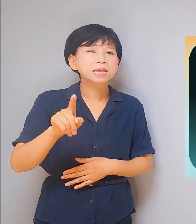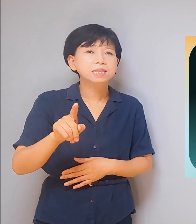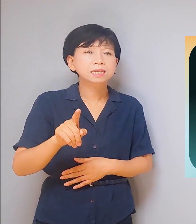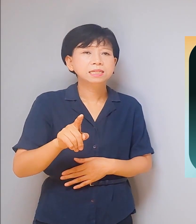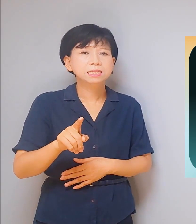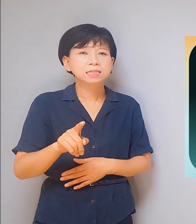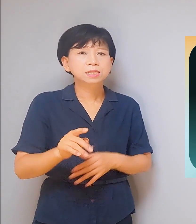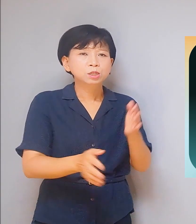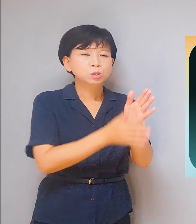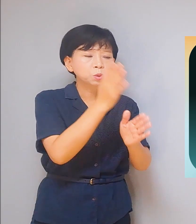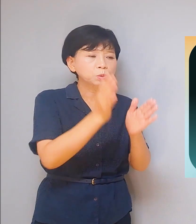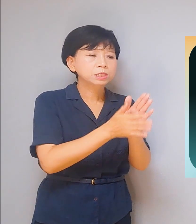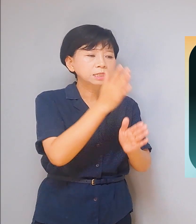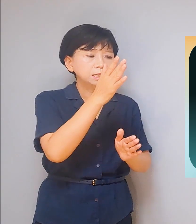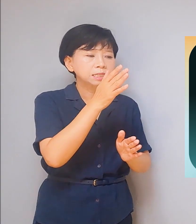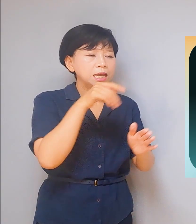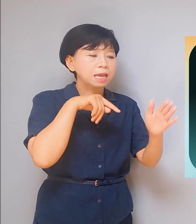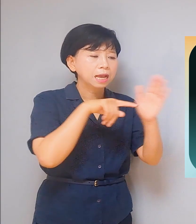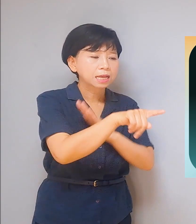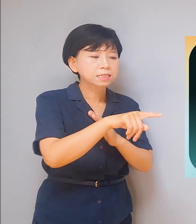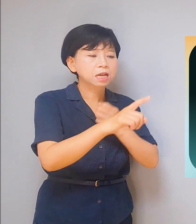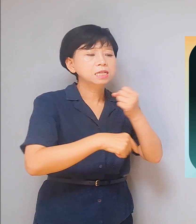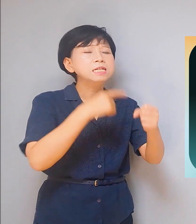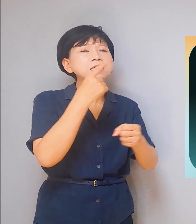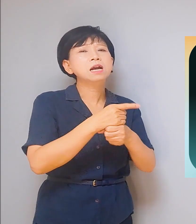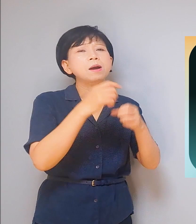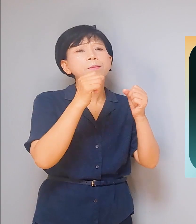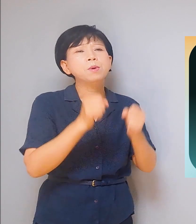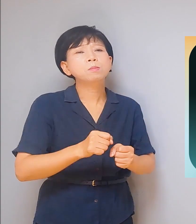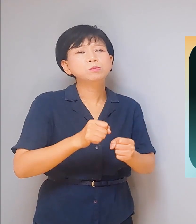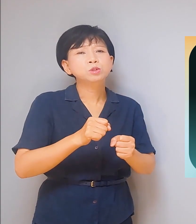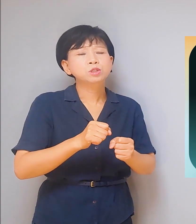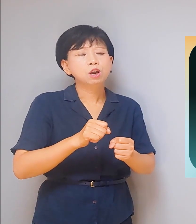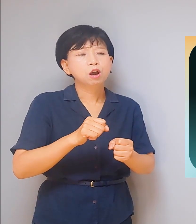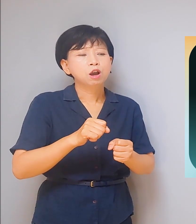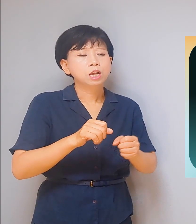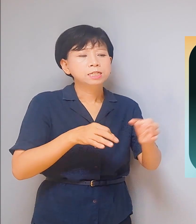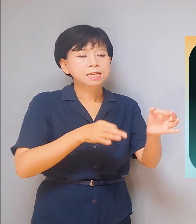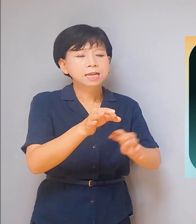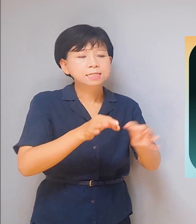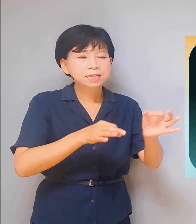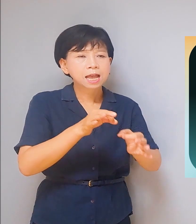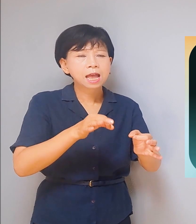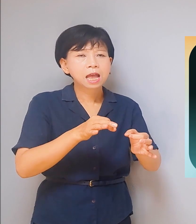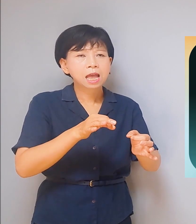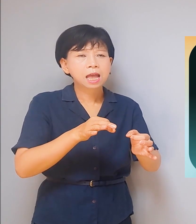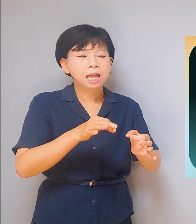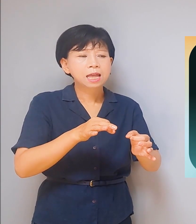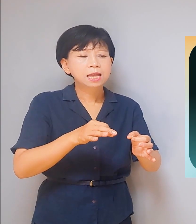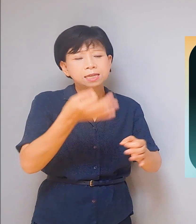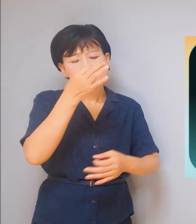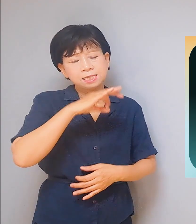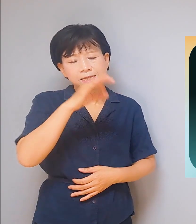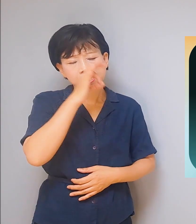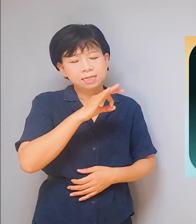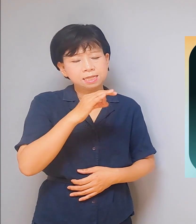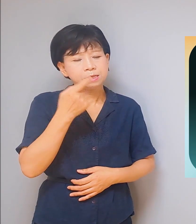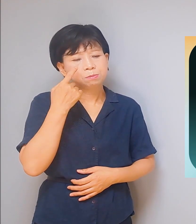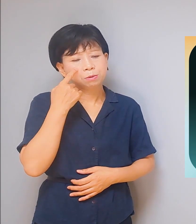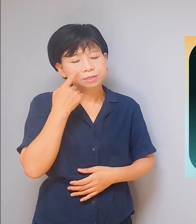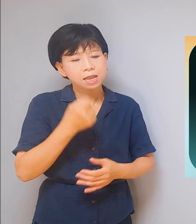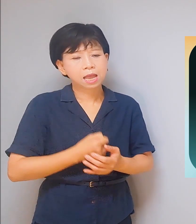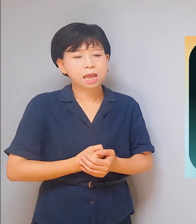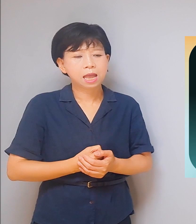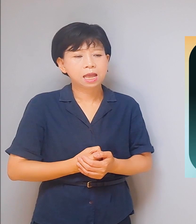어떤 도시에 가서 거기서 1년을 머물며 장사하여 이익을 보리라 하는 자들아, 내일 일을 너희가